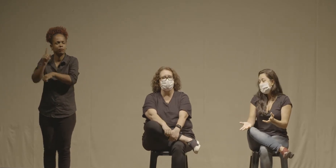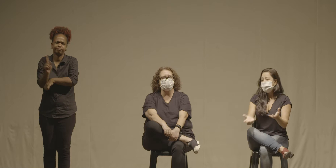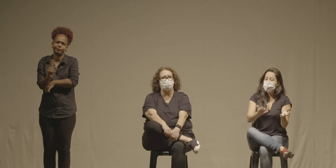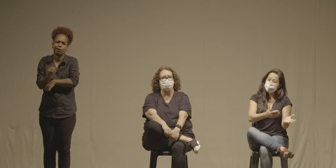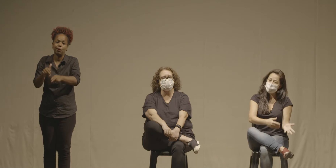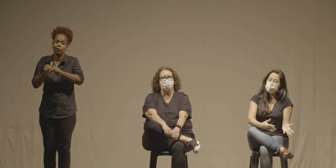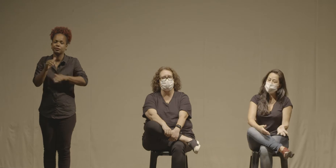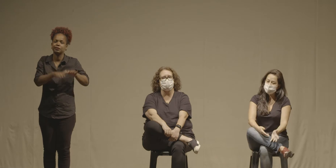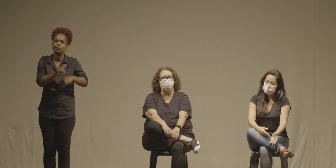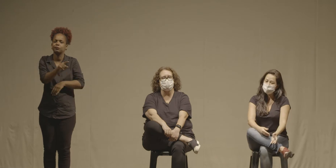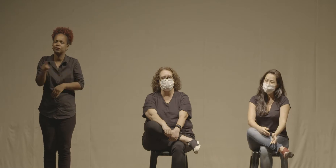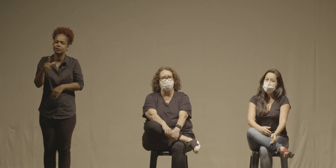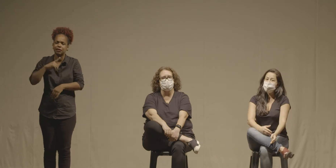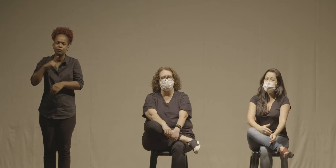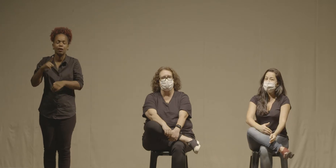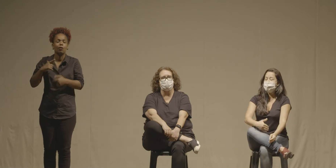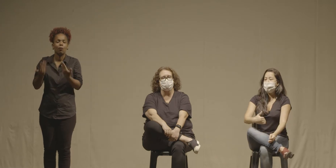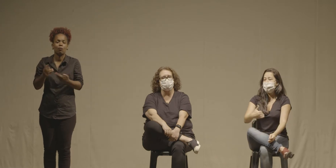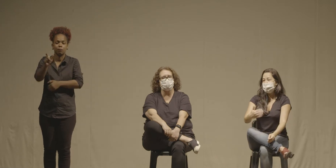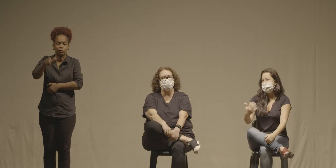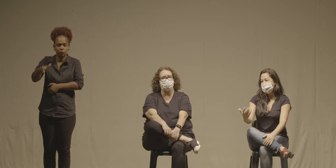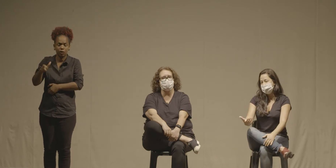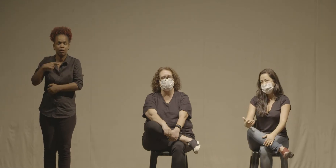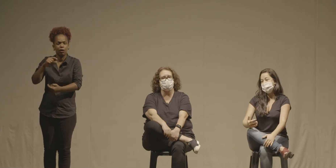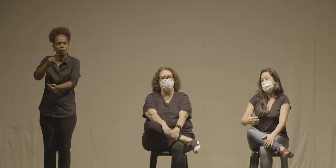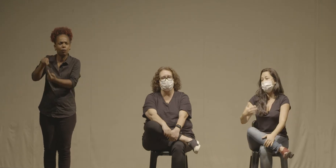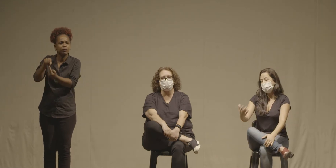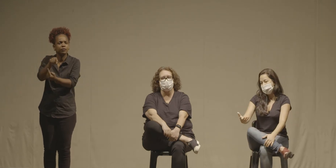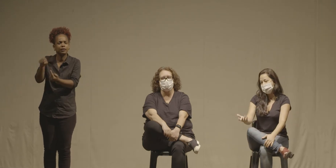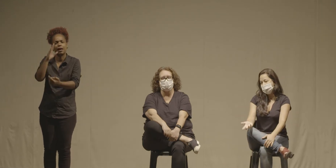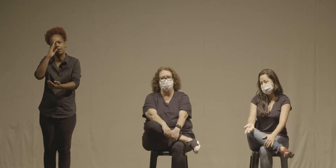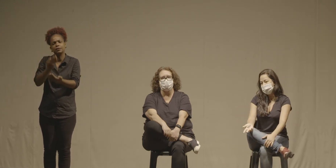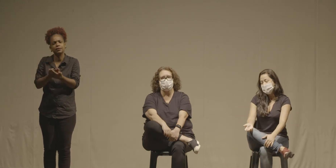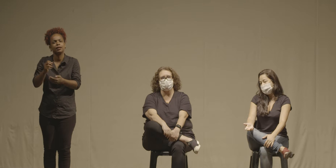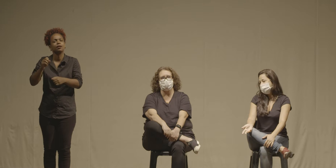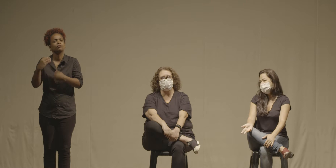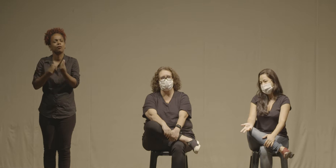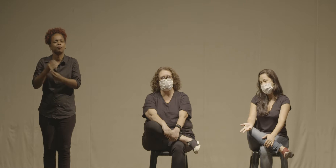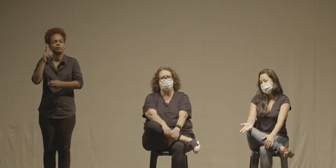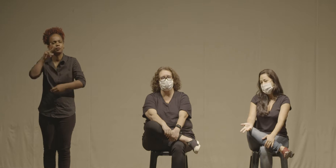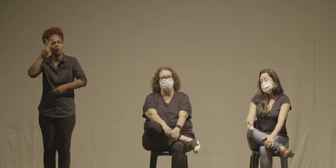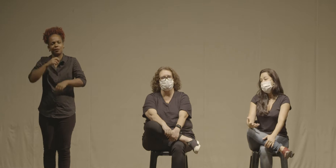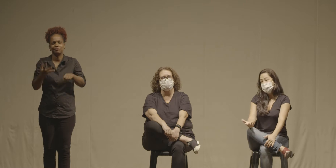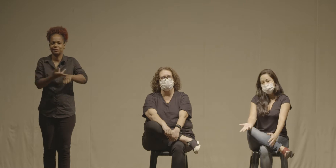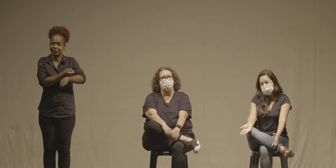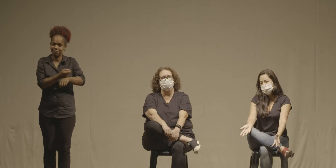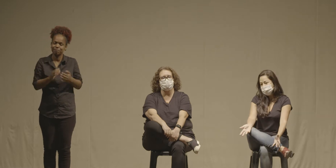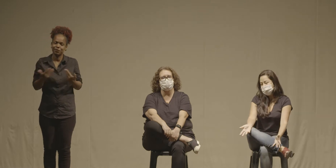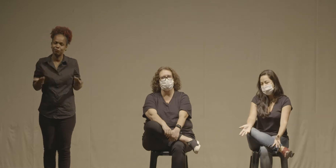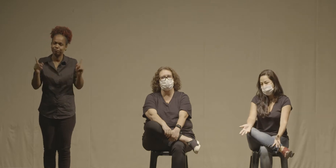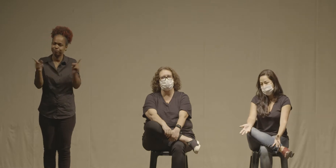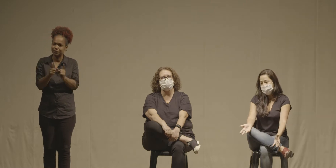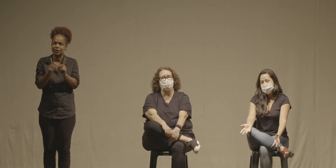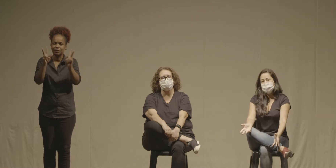depender de quem você quer alcançar, de quem você acredita que essa história pode emocionar. Então é um pouquinho sobre isso que